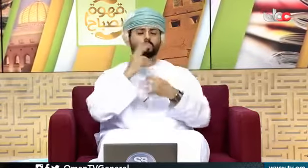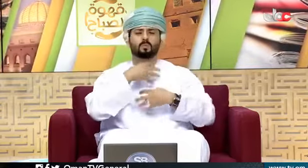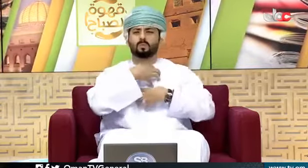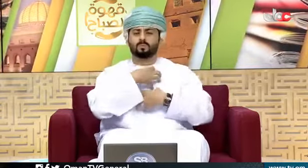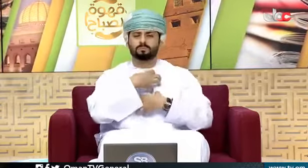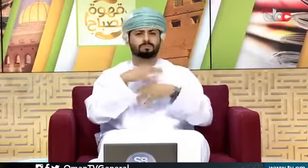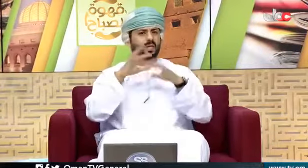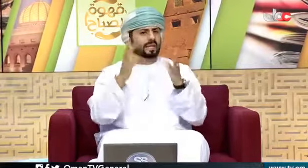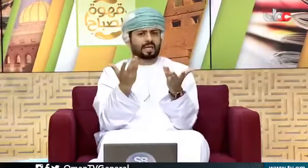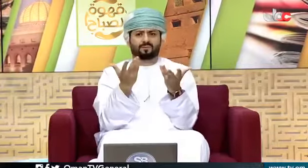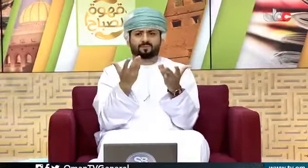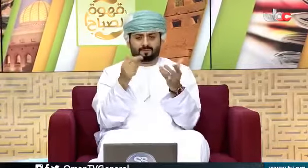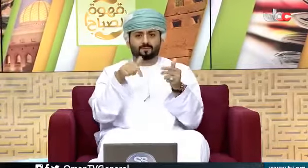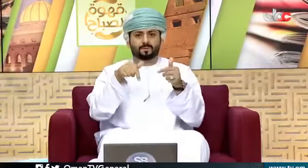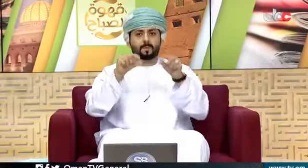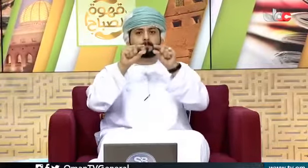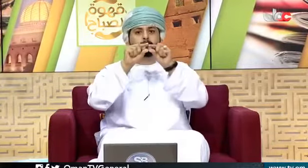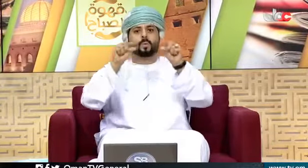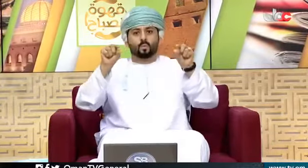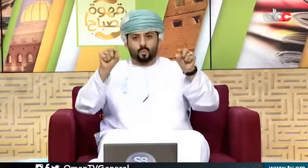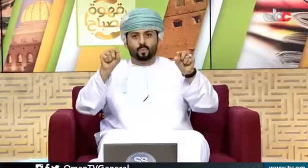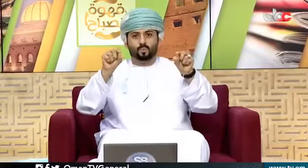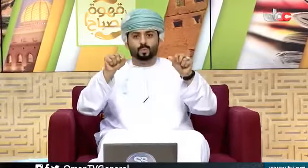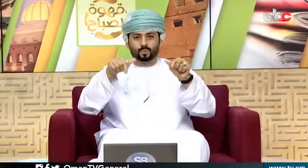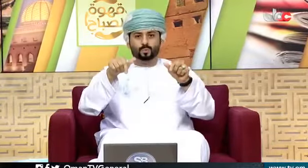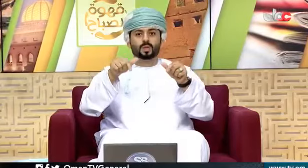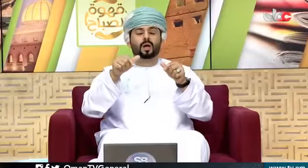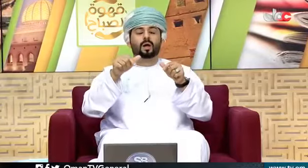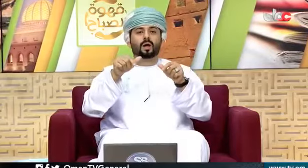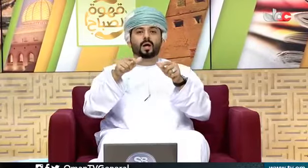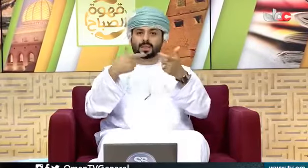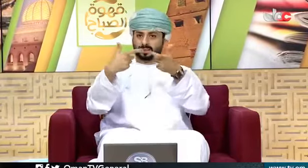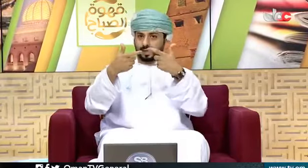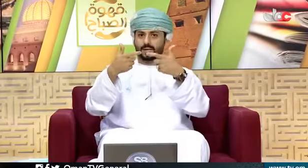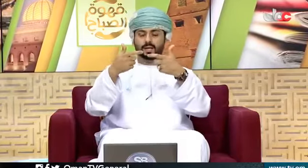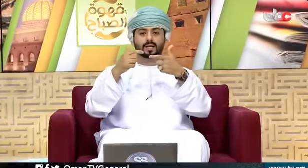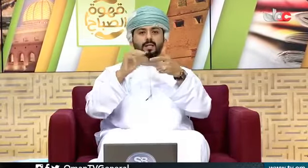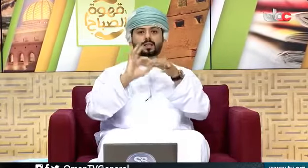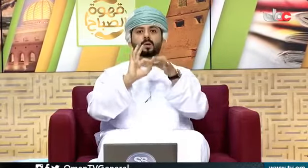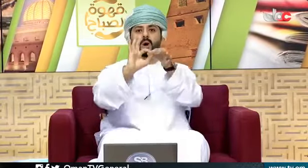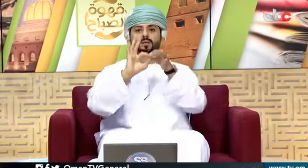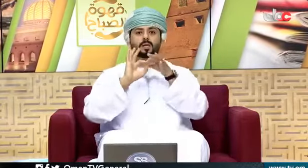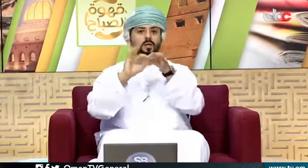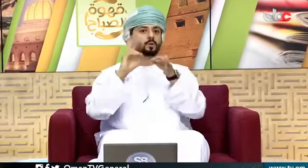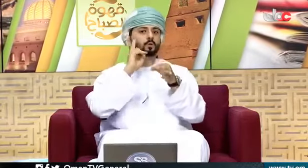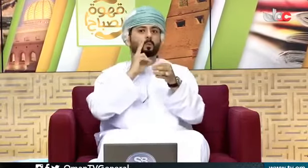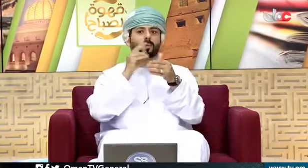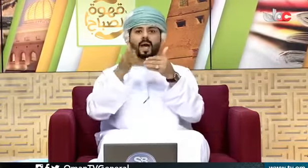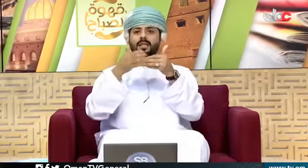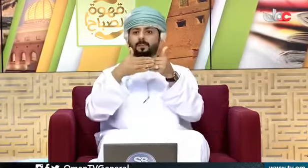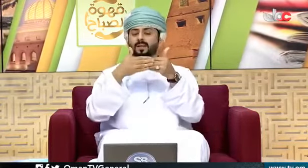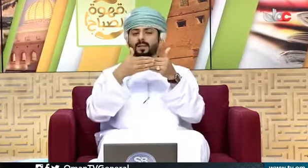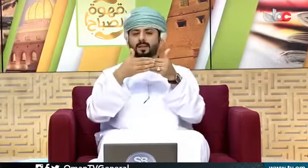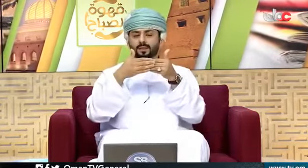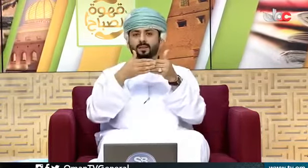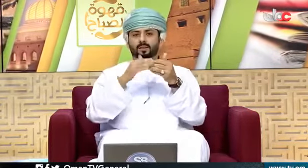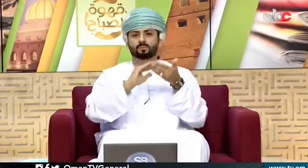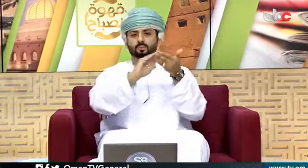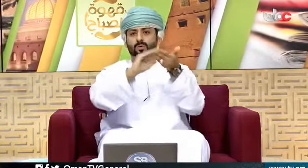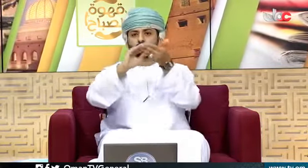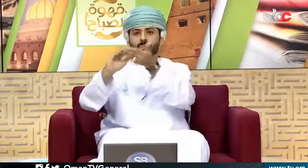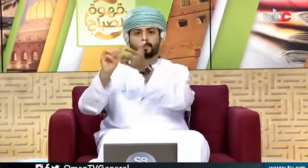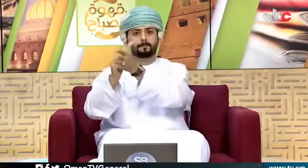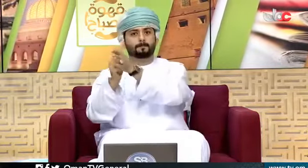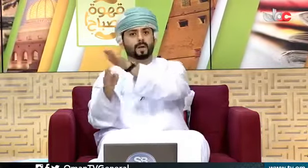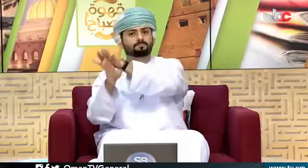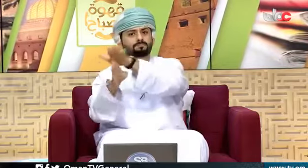الأفكار لخدمة المجتمع، وهو موضوع أيضا من خلال التقنية، من خلال التواصل مع